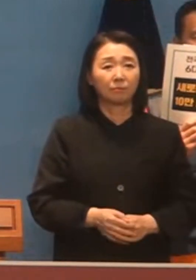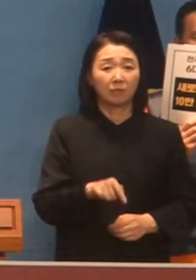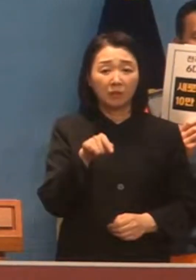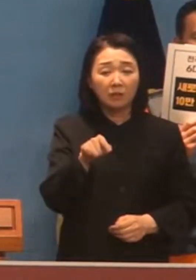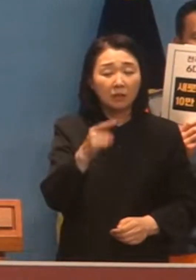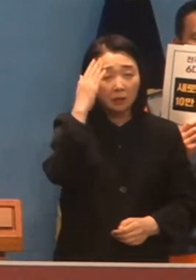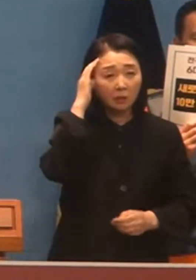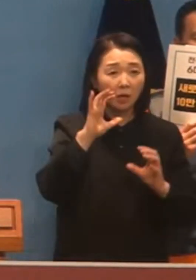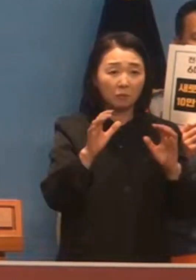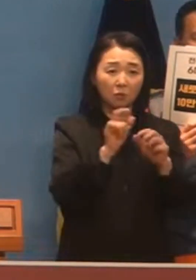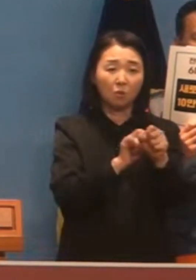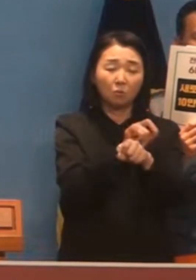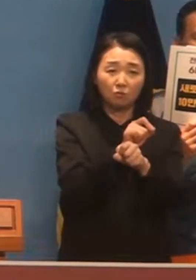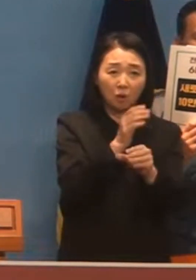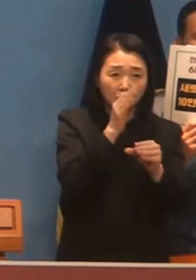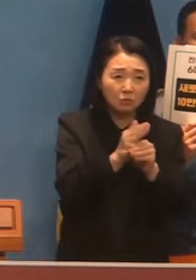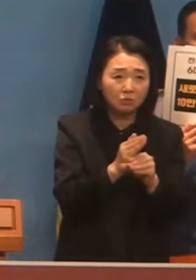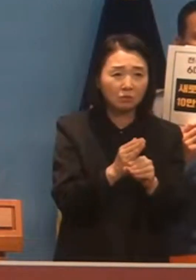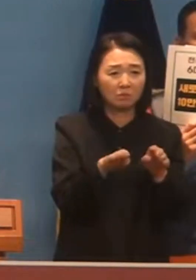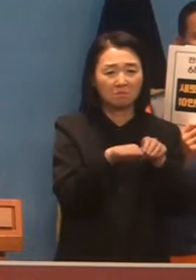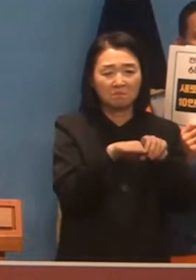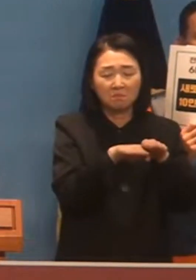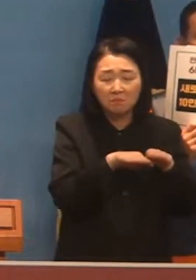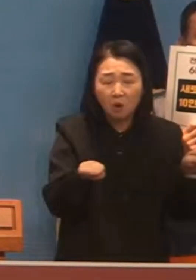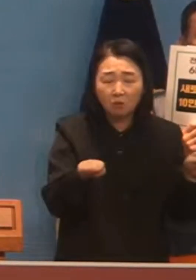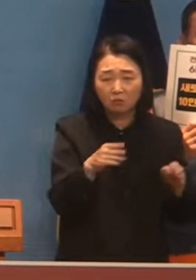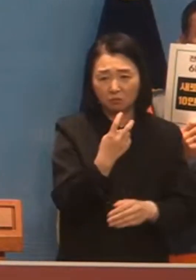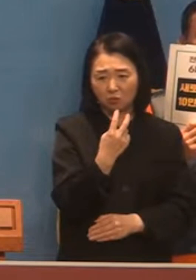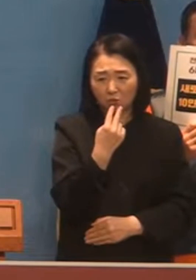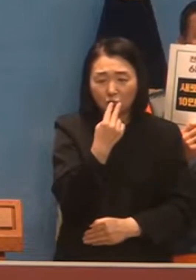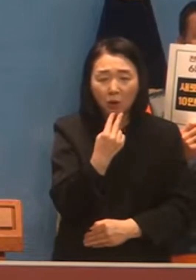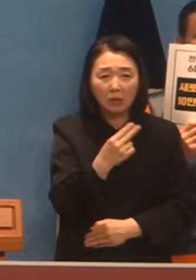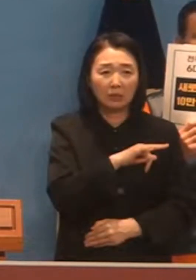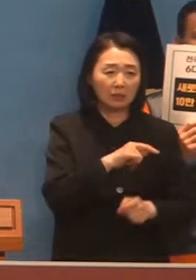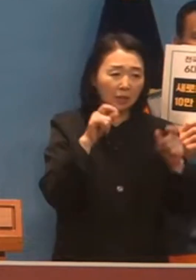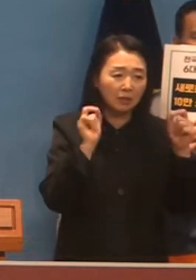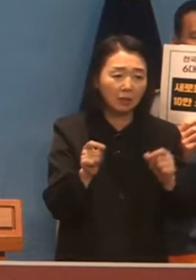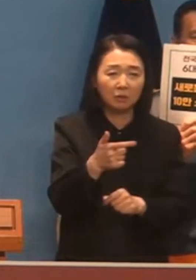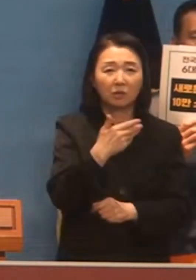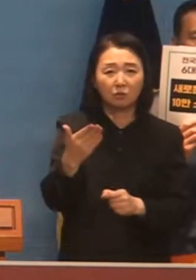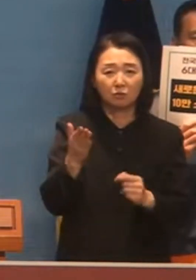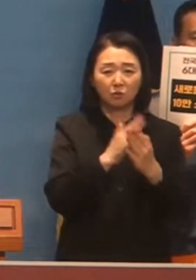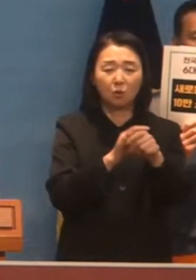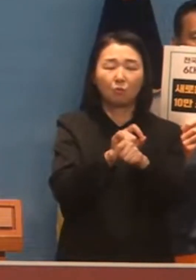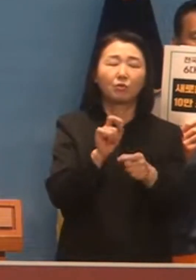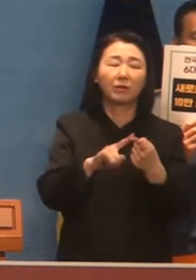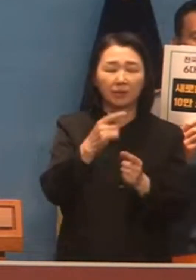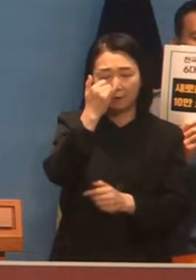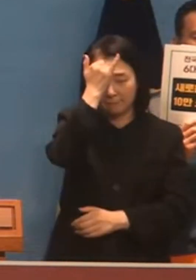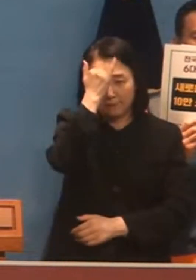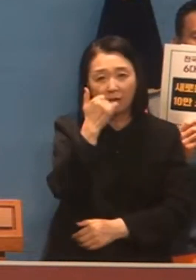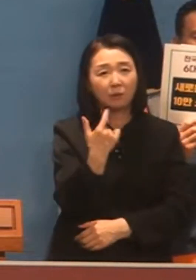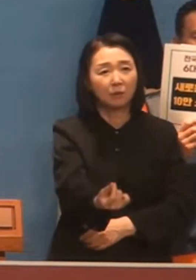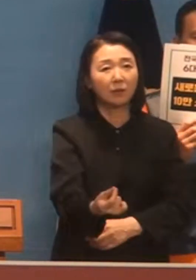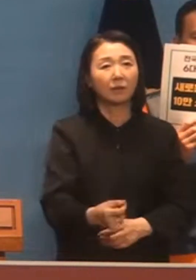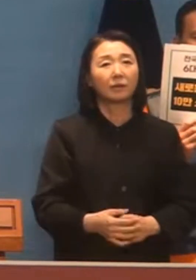그것이 대한민국 공무원 중 평균 수명이 가장 짧은 소방공무원들에 대한 최소한의 예우일